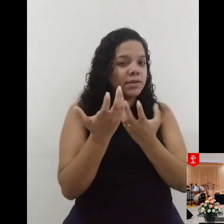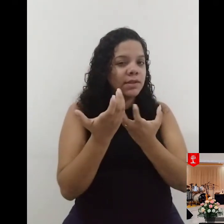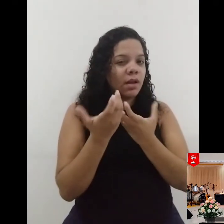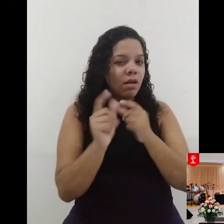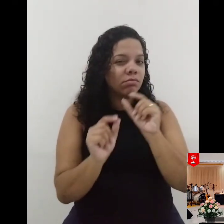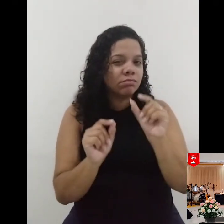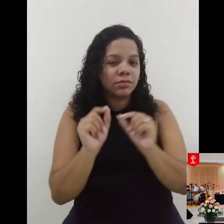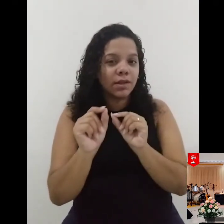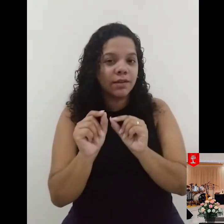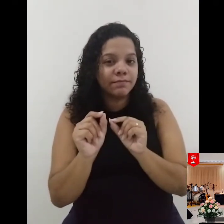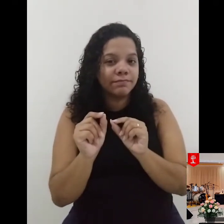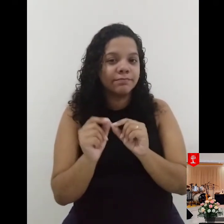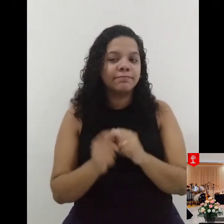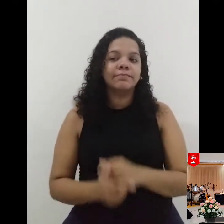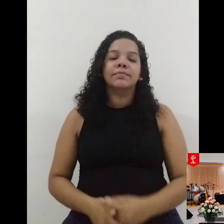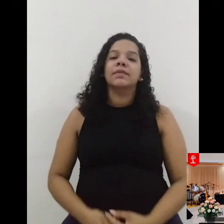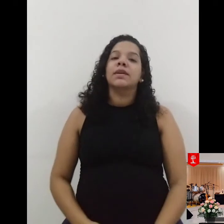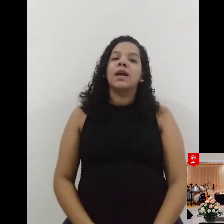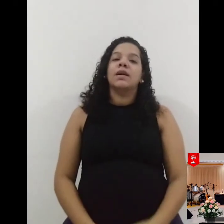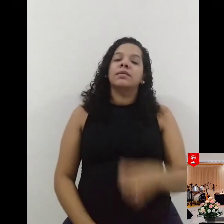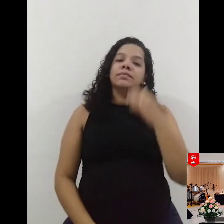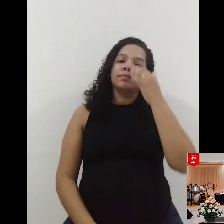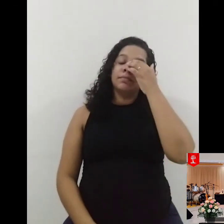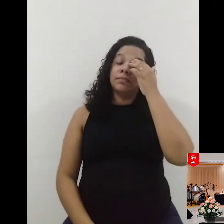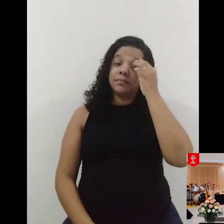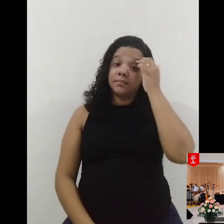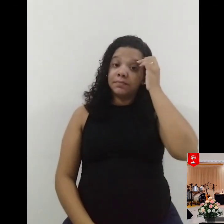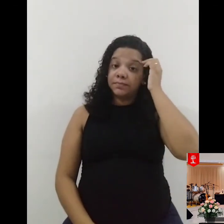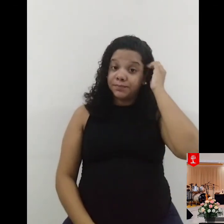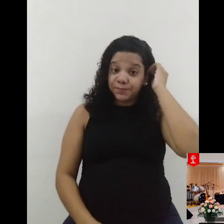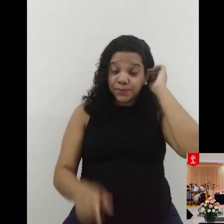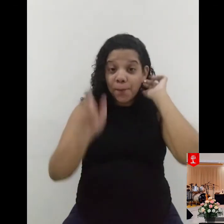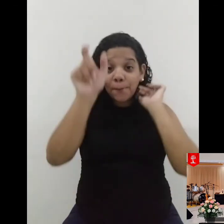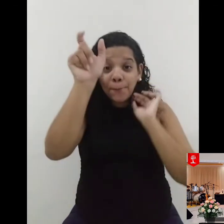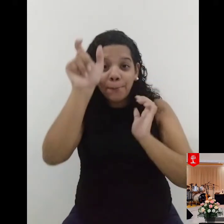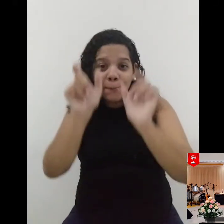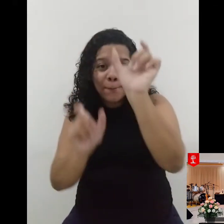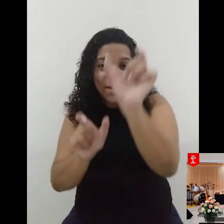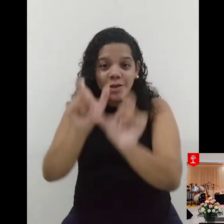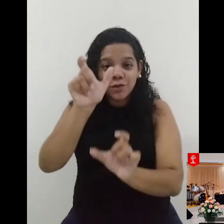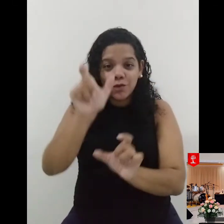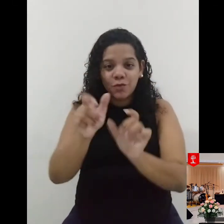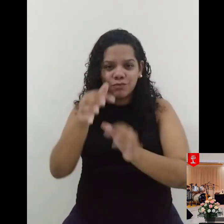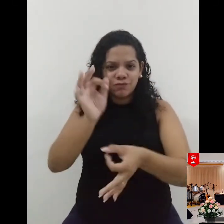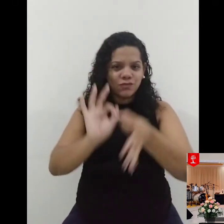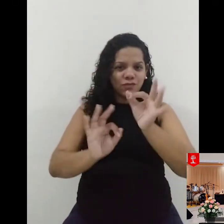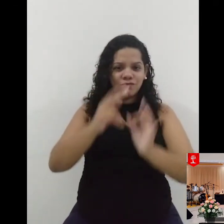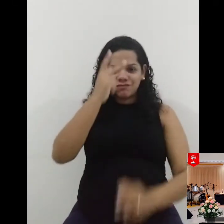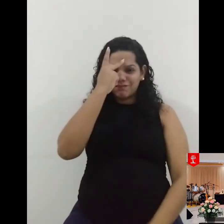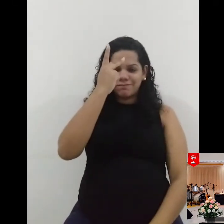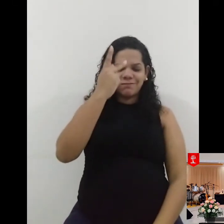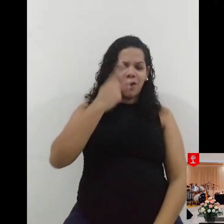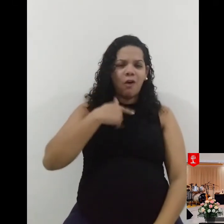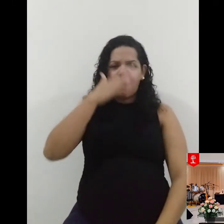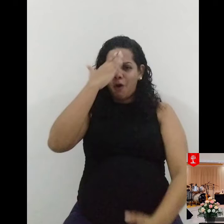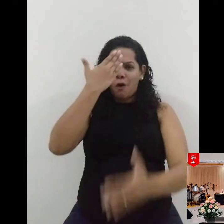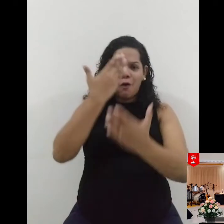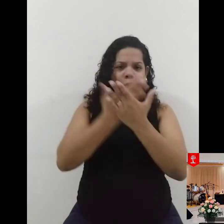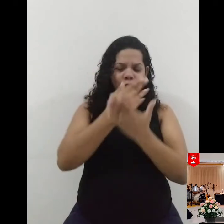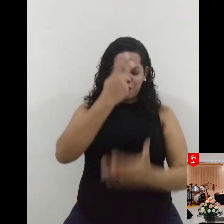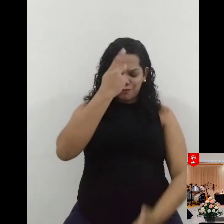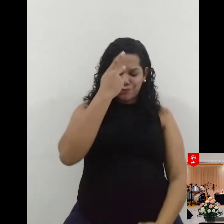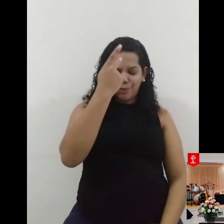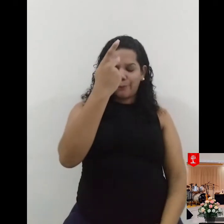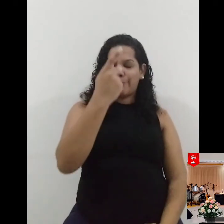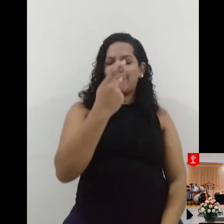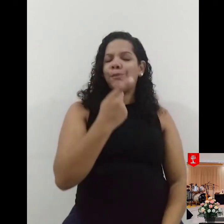Jesus era pessoas, como diz o texto, que confiavam na sua própria justiça. E além